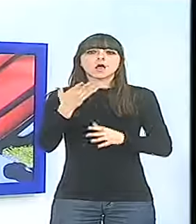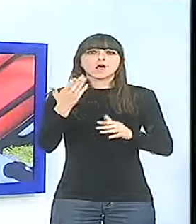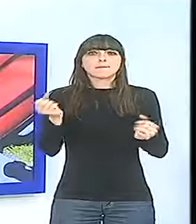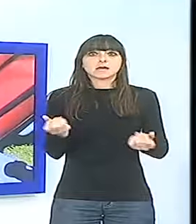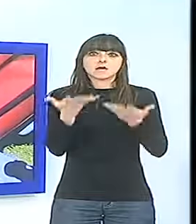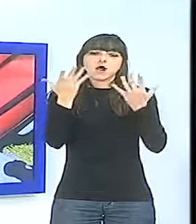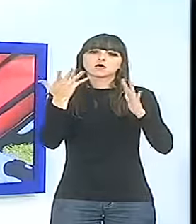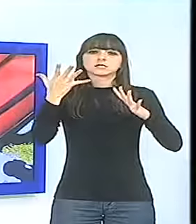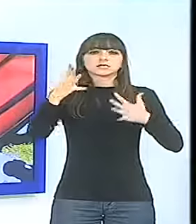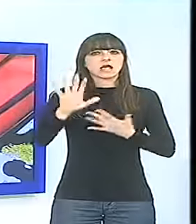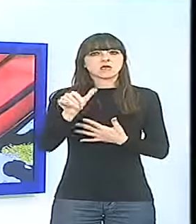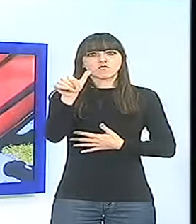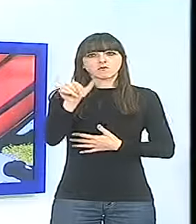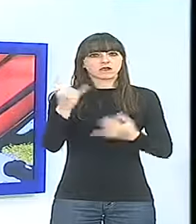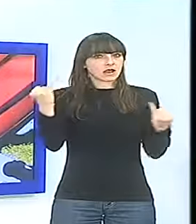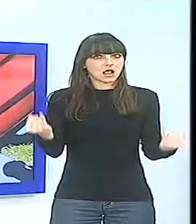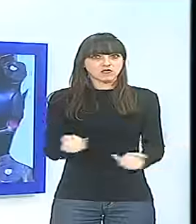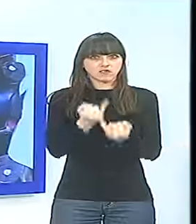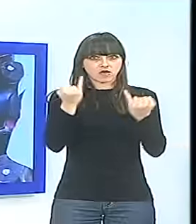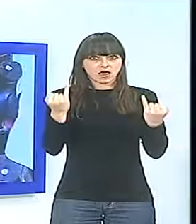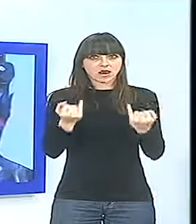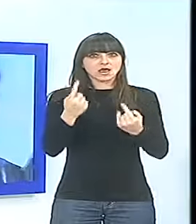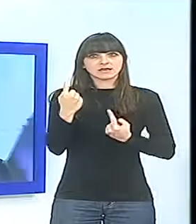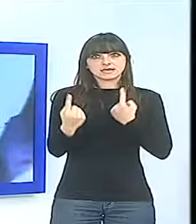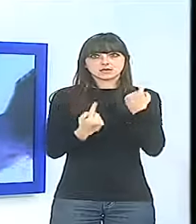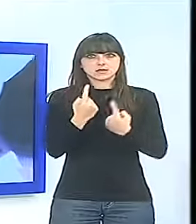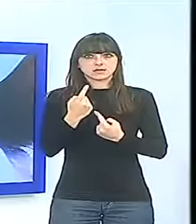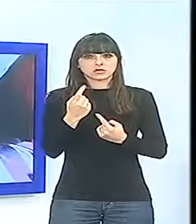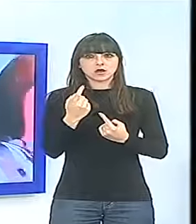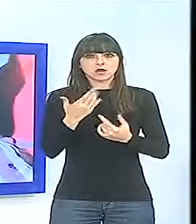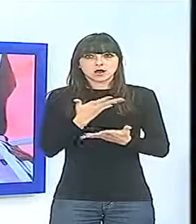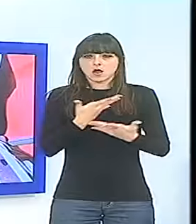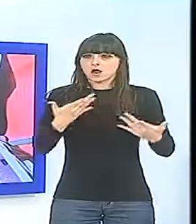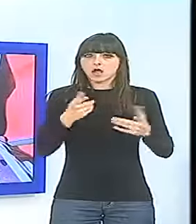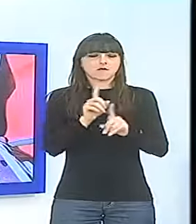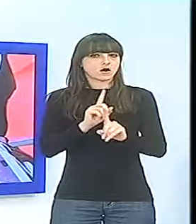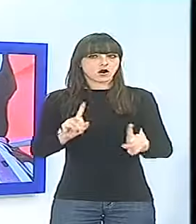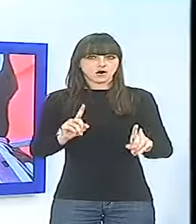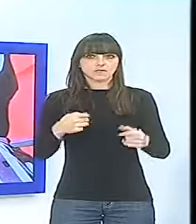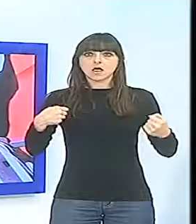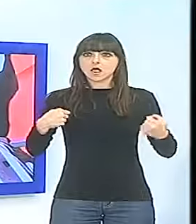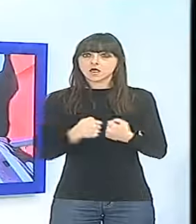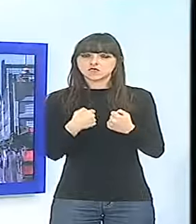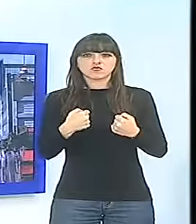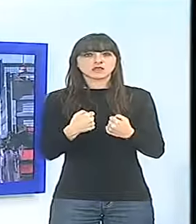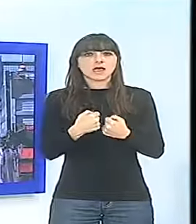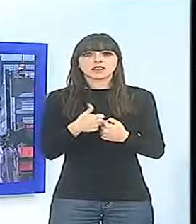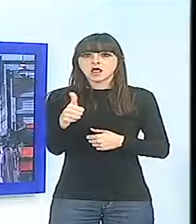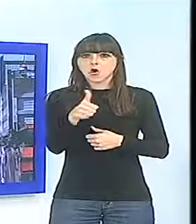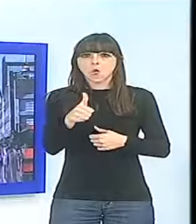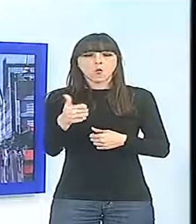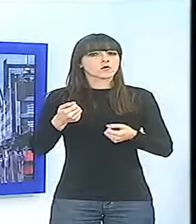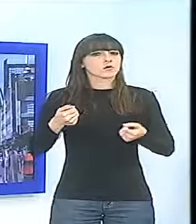la sarebbe cavata con qualche ferita. Le sue condizioni non sarebbero preoccupanti. L'incidente non ha coinvolto altri mezzi, ma